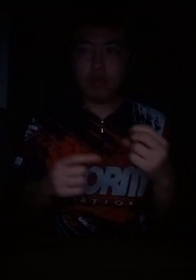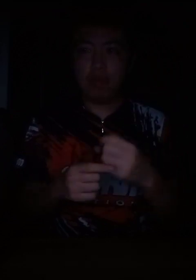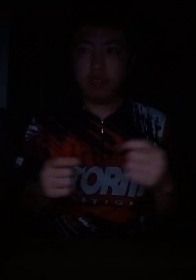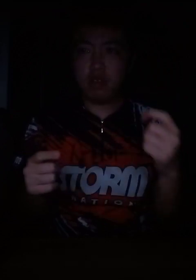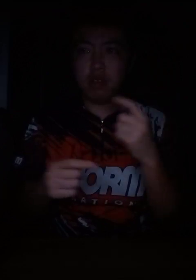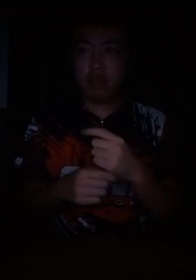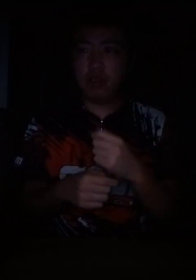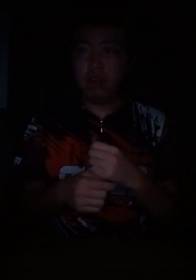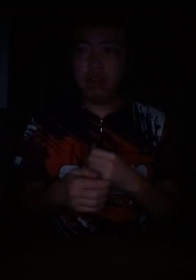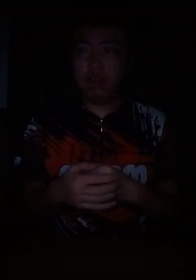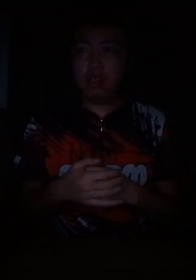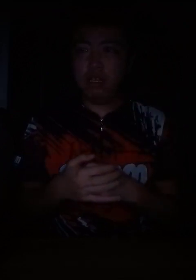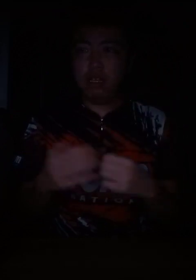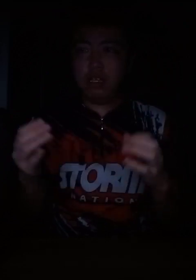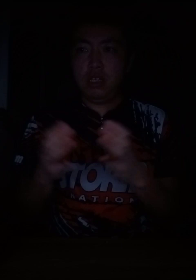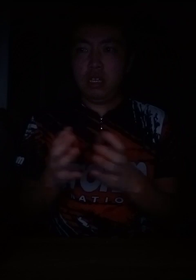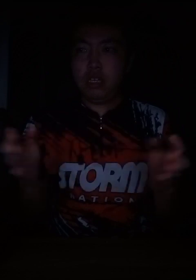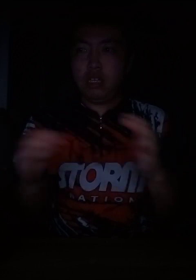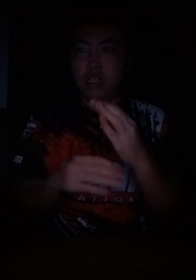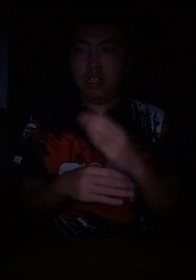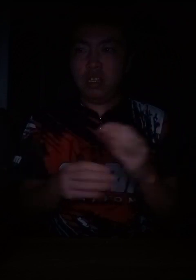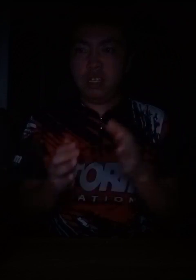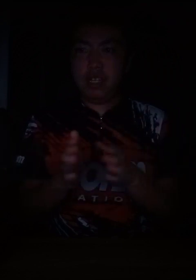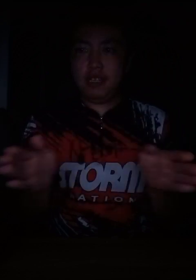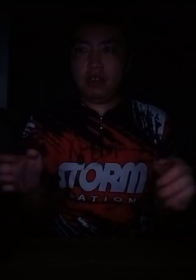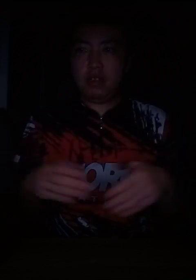등 10여 분간 버스 안 난동은 계속됐습니다.